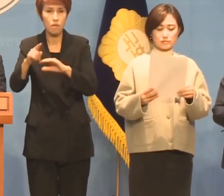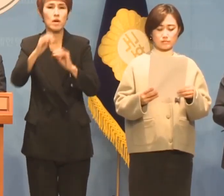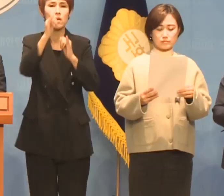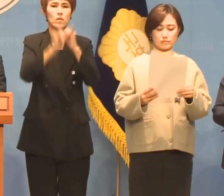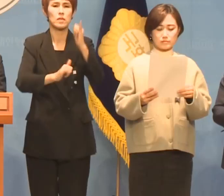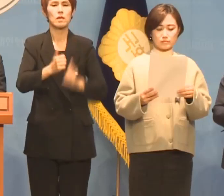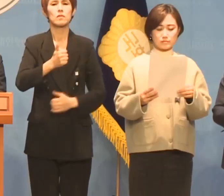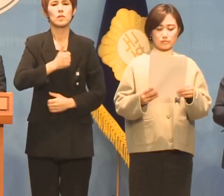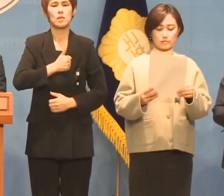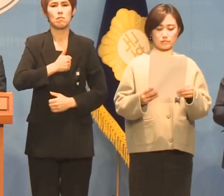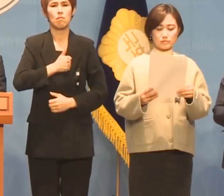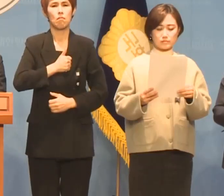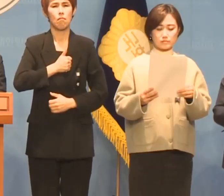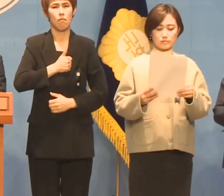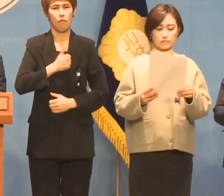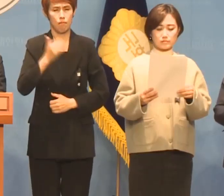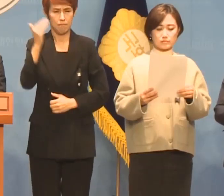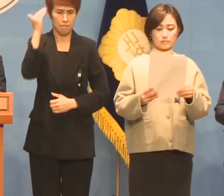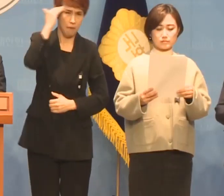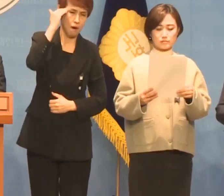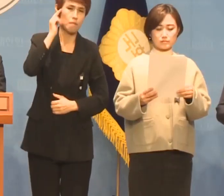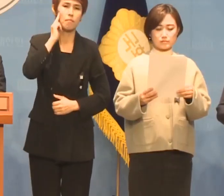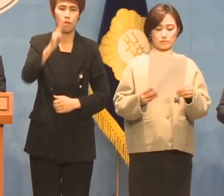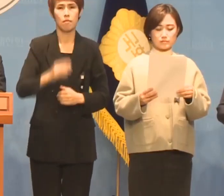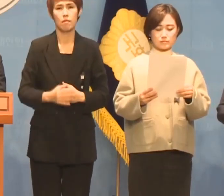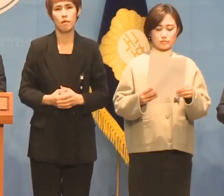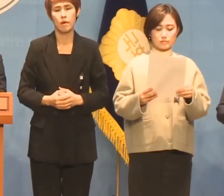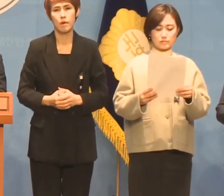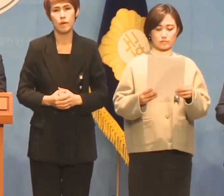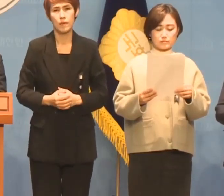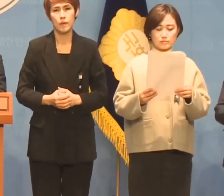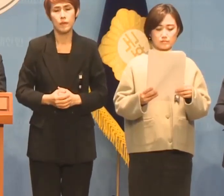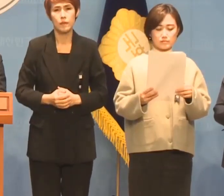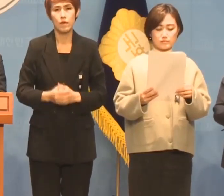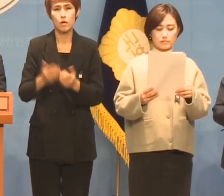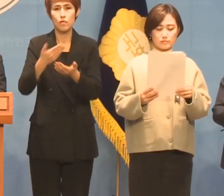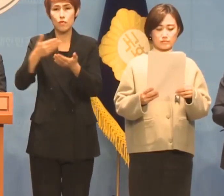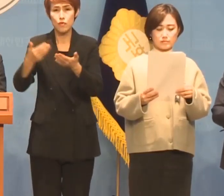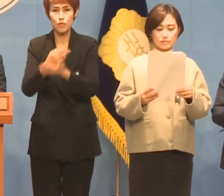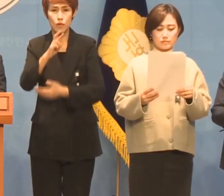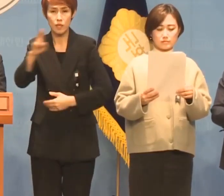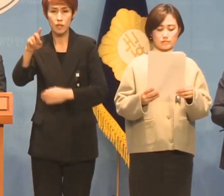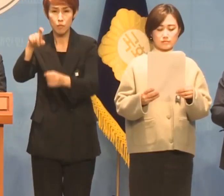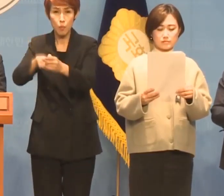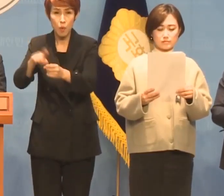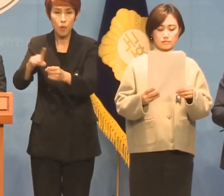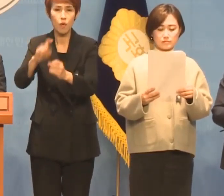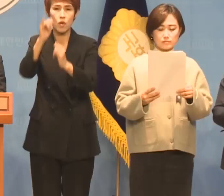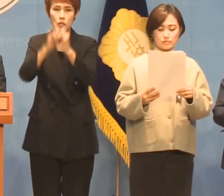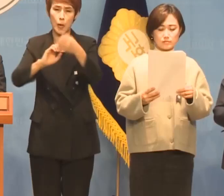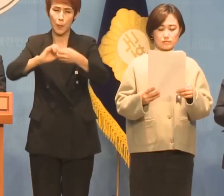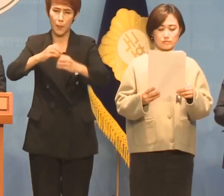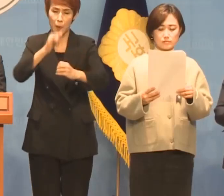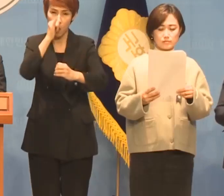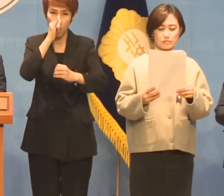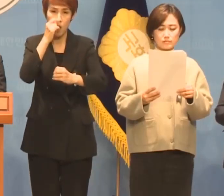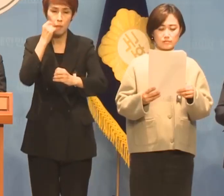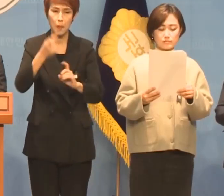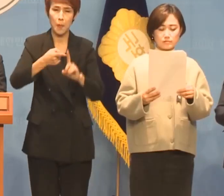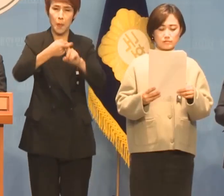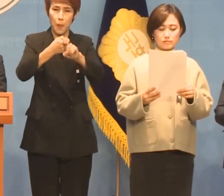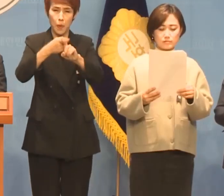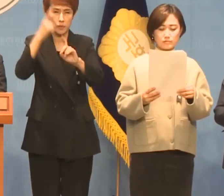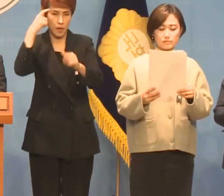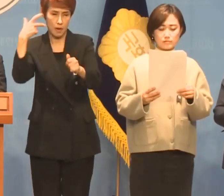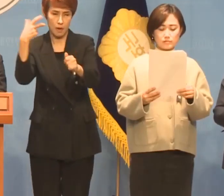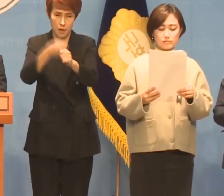정체성과 자존심을 심각히 훼손하고 있습니다. 뉴라이트의 목표가 역사 왜곡을 통해 친일적 관점을 주입하려는